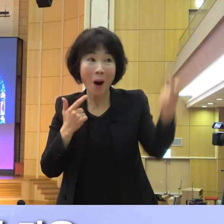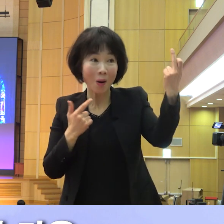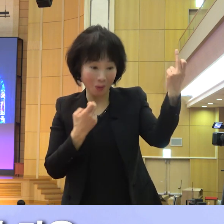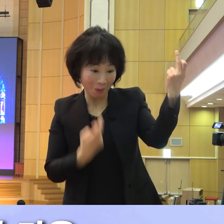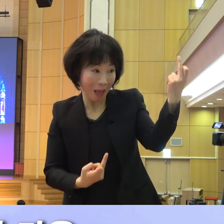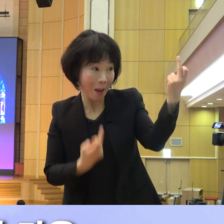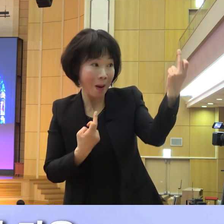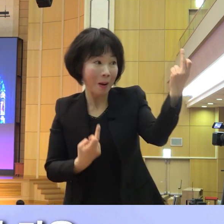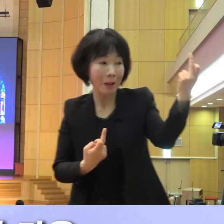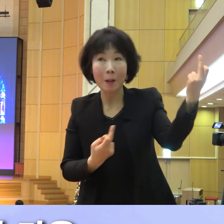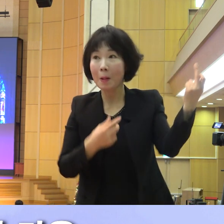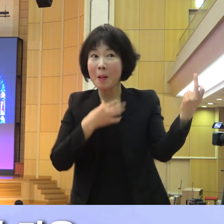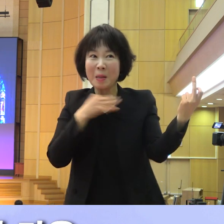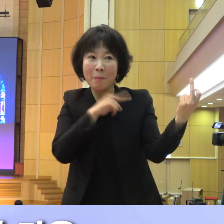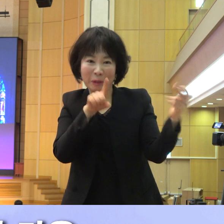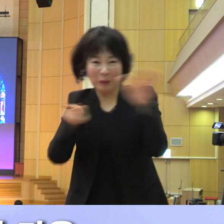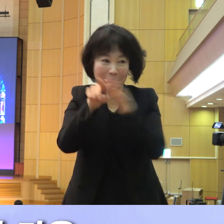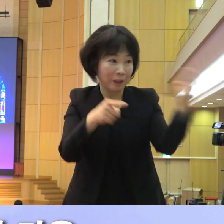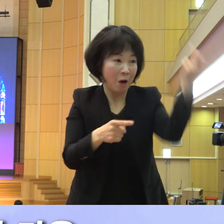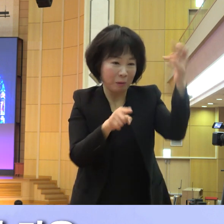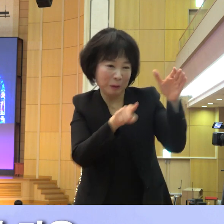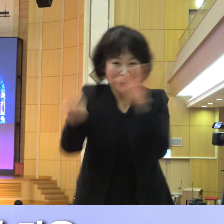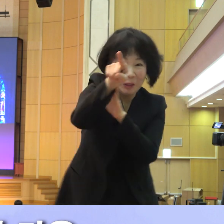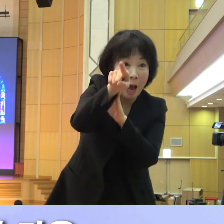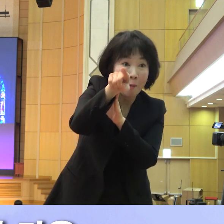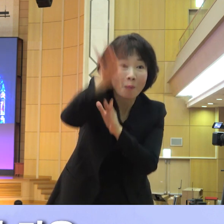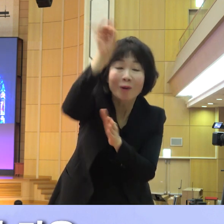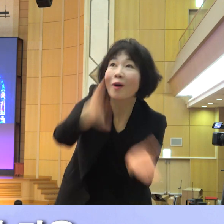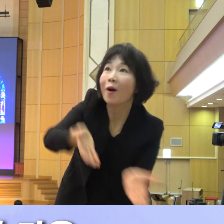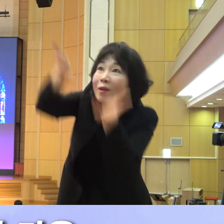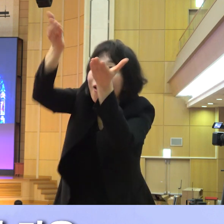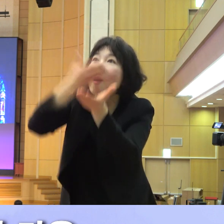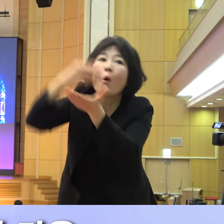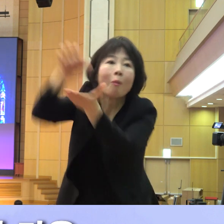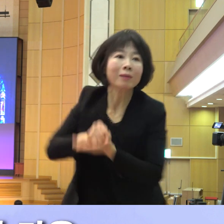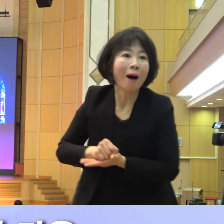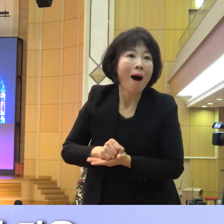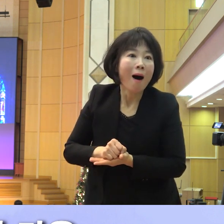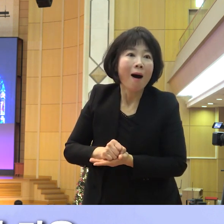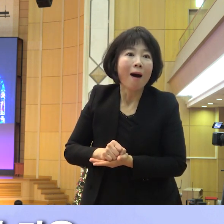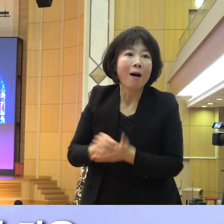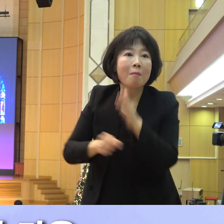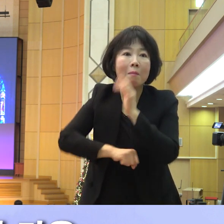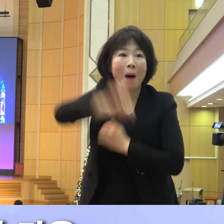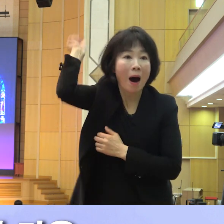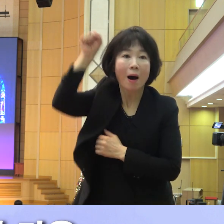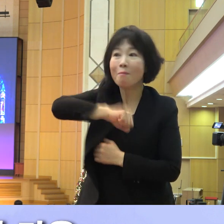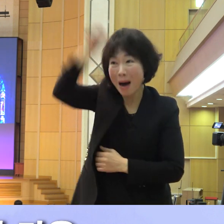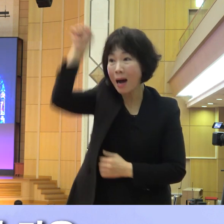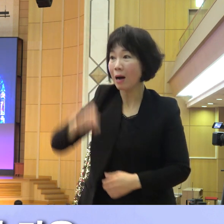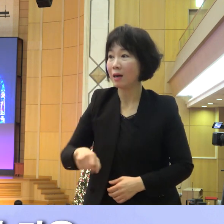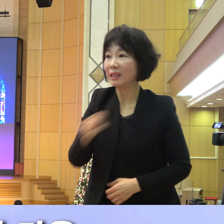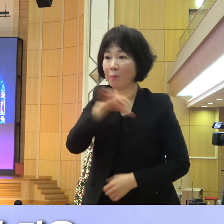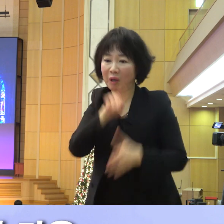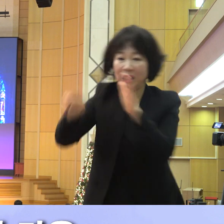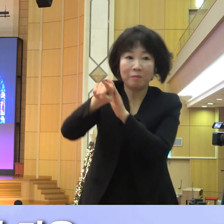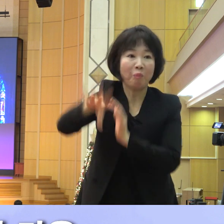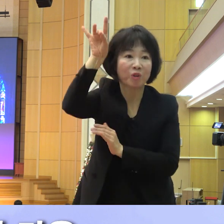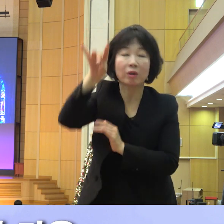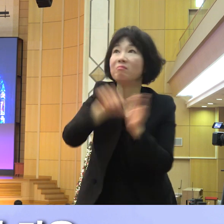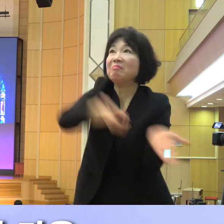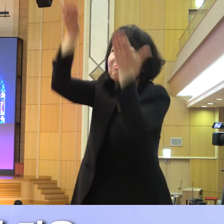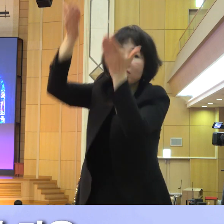야곱이가 축복기도 한 번 받은 것이 그 사람이 영원히 축복의 사람이 되었습니다.